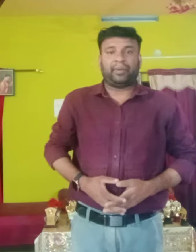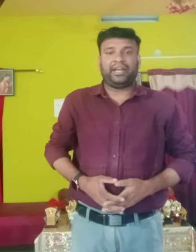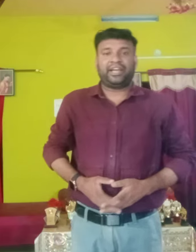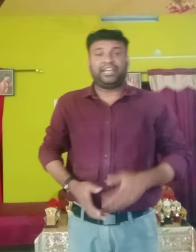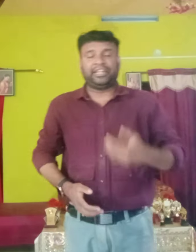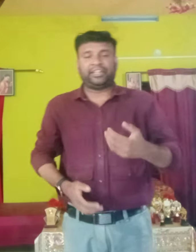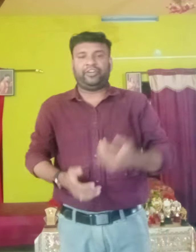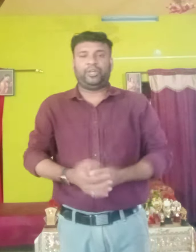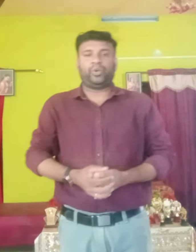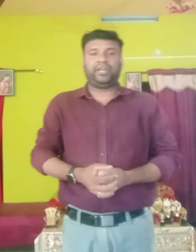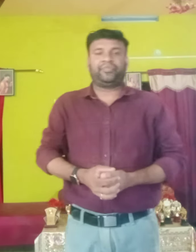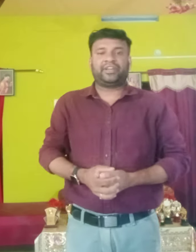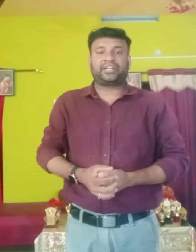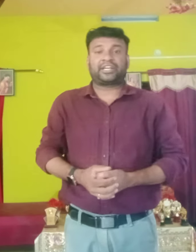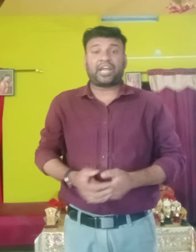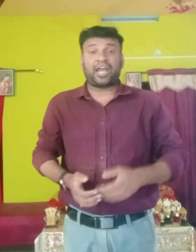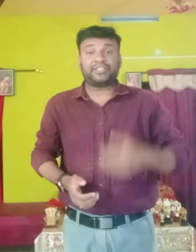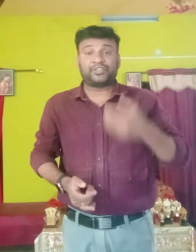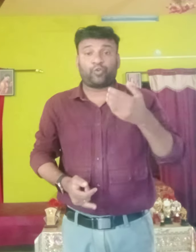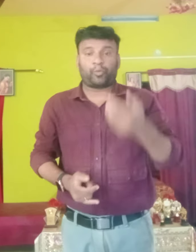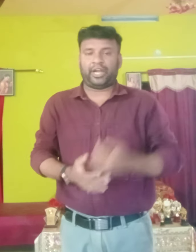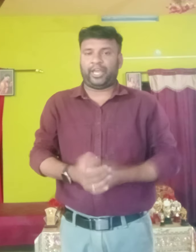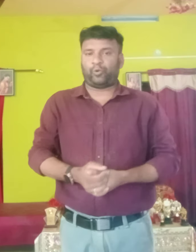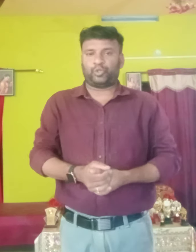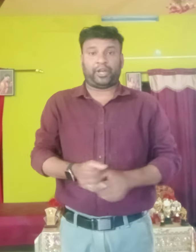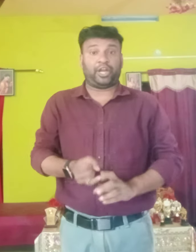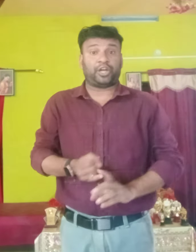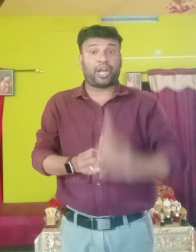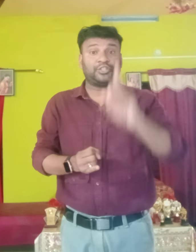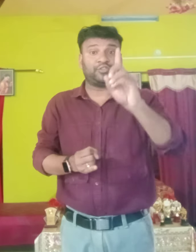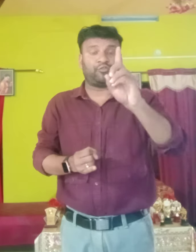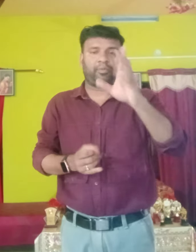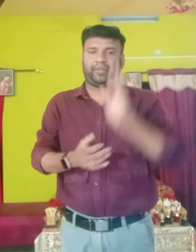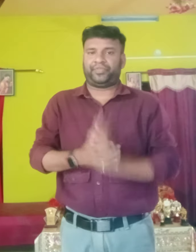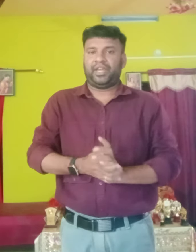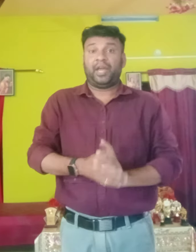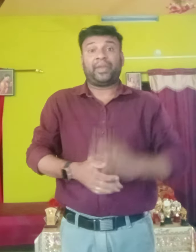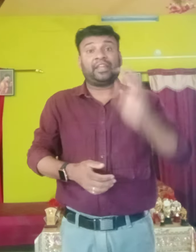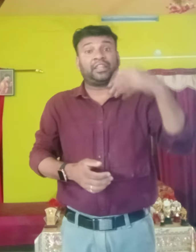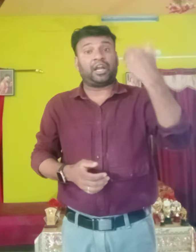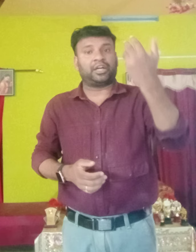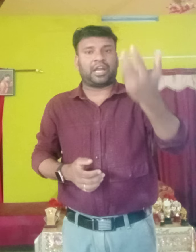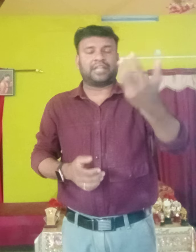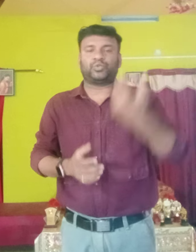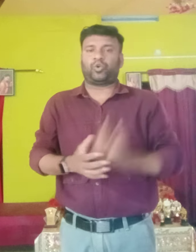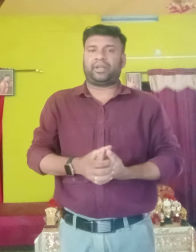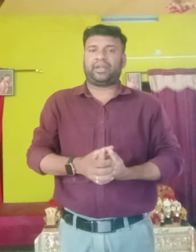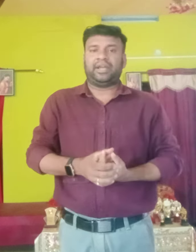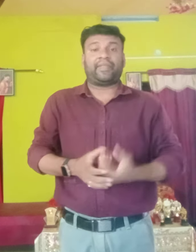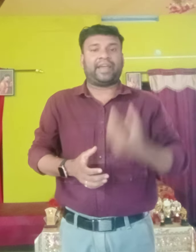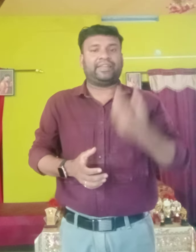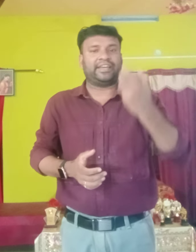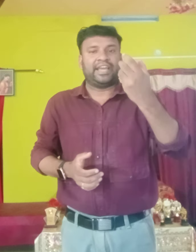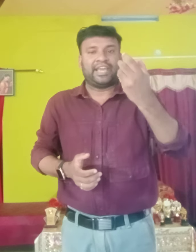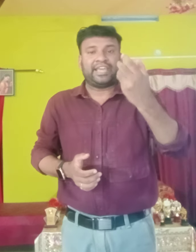നമ്മൾ ഇന്നത്തെ വീഡിയോയിൽ ട്രാൻസ്ഫോർമറുകളെ കുറിച്ച് പറയുക. ട്രാൻസ്ഫോർമർ അപ്പം എന്താണ് ട്രാൻസ്ഫോർമർ? അതായത്